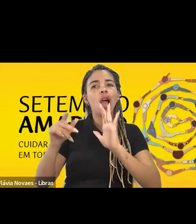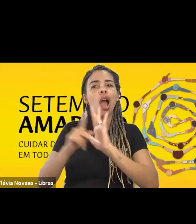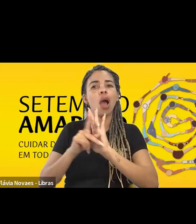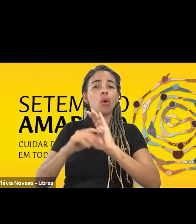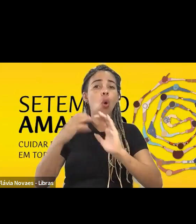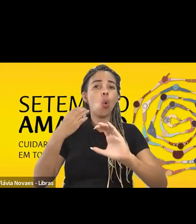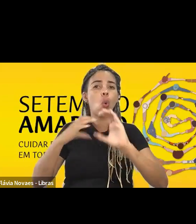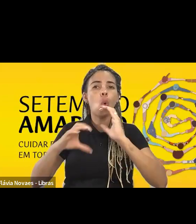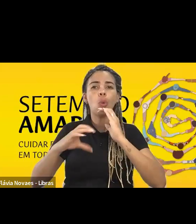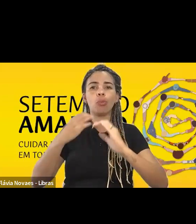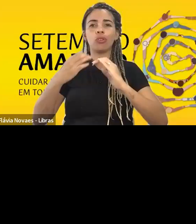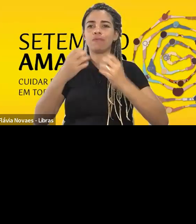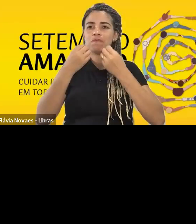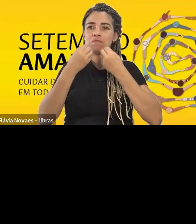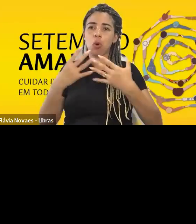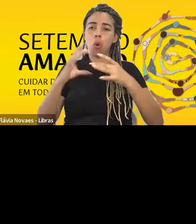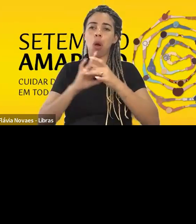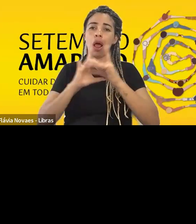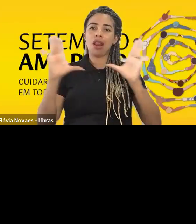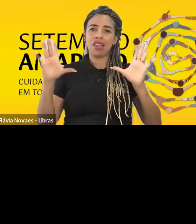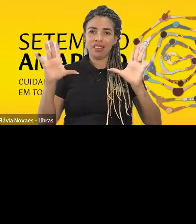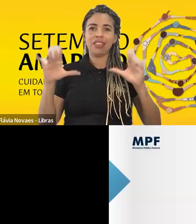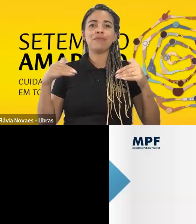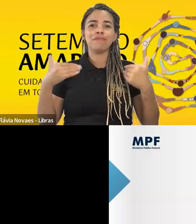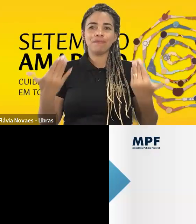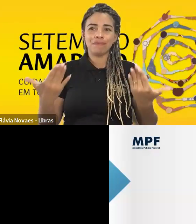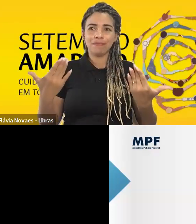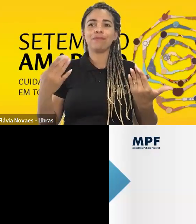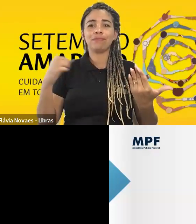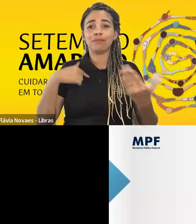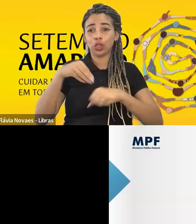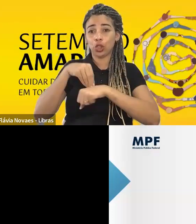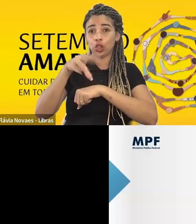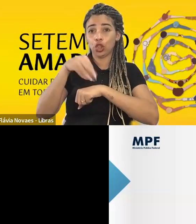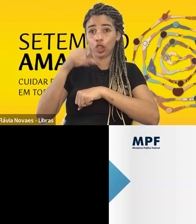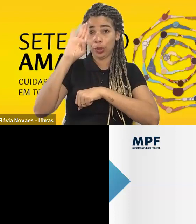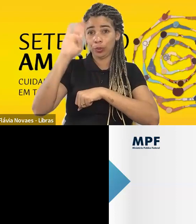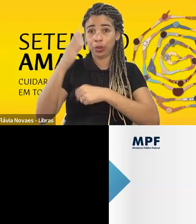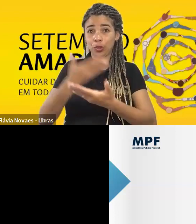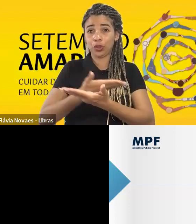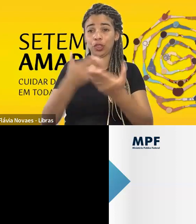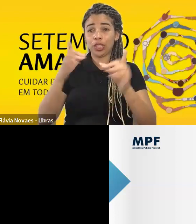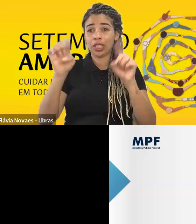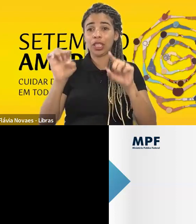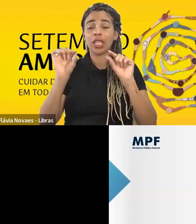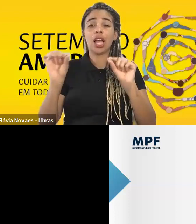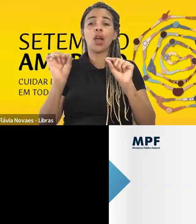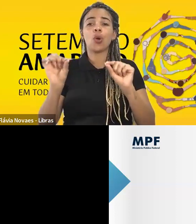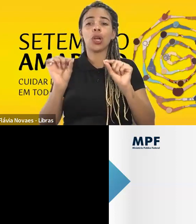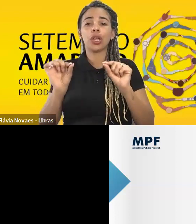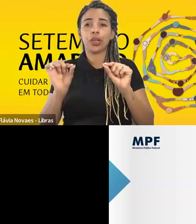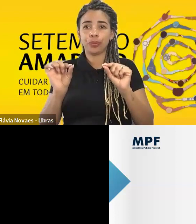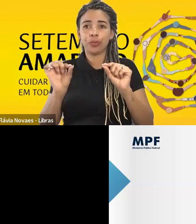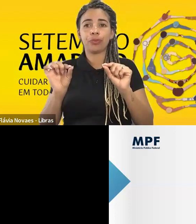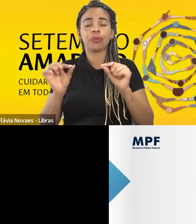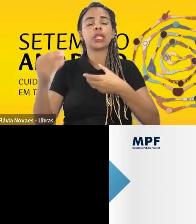muito interessante. E isso é a maior dica que eu tenho para vocês, né, nos contextos familiares, tenham